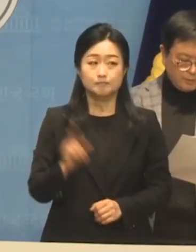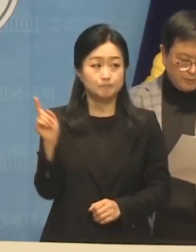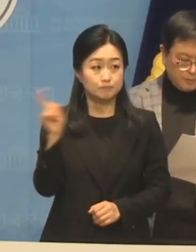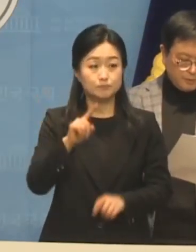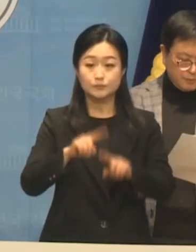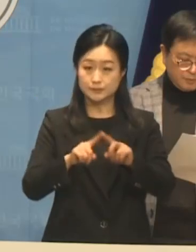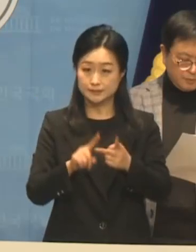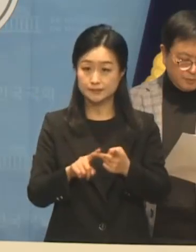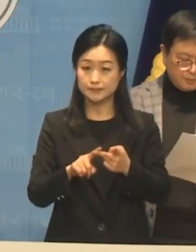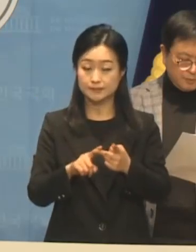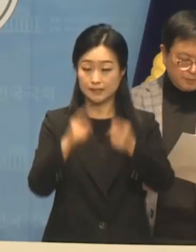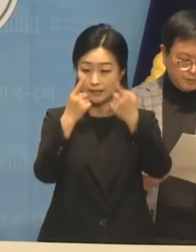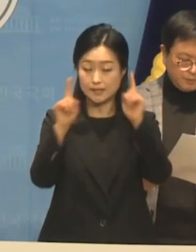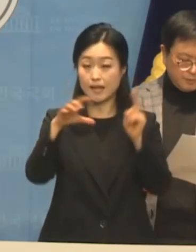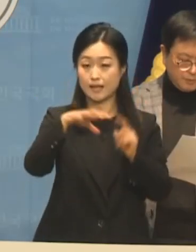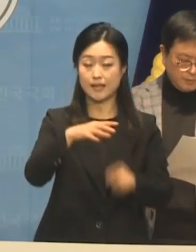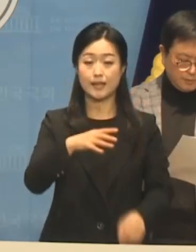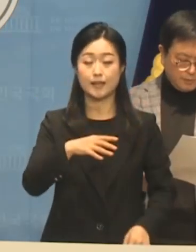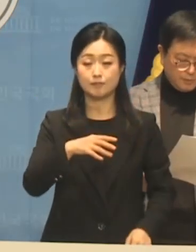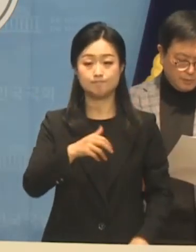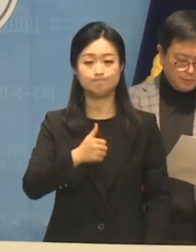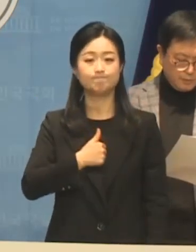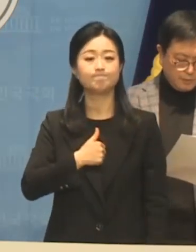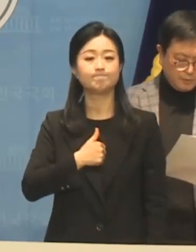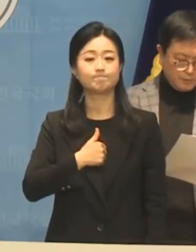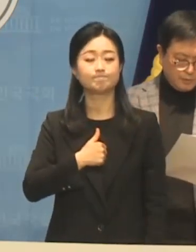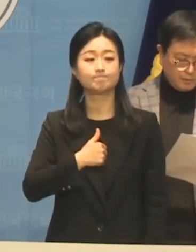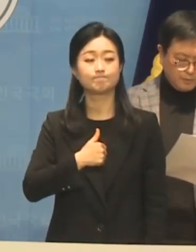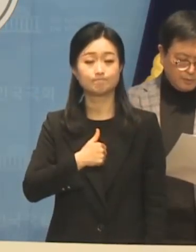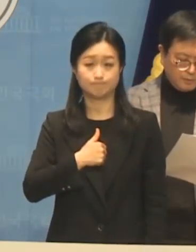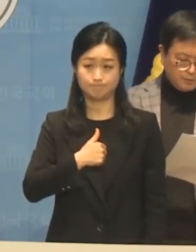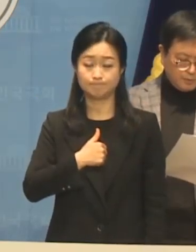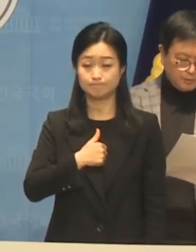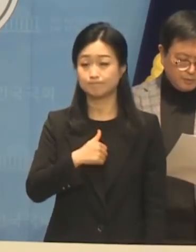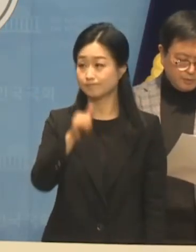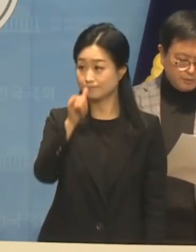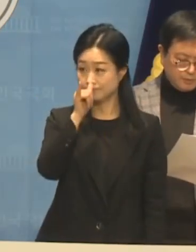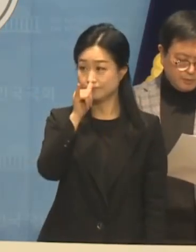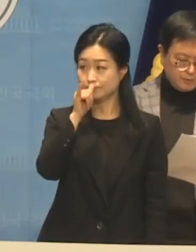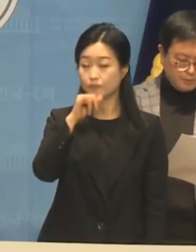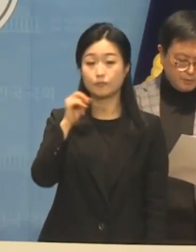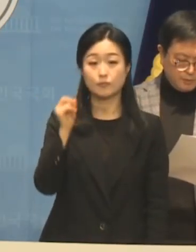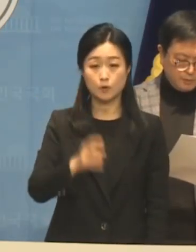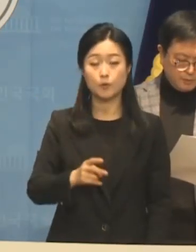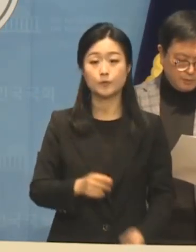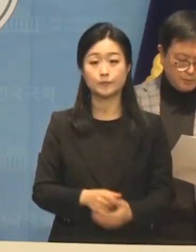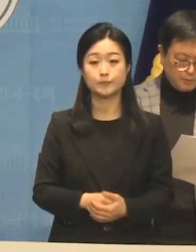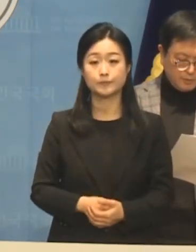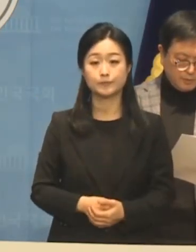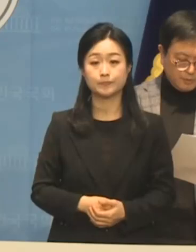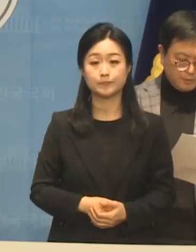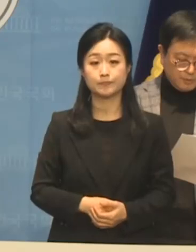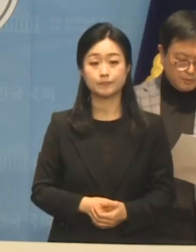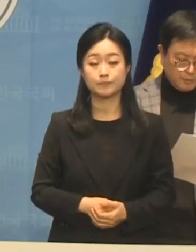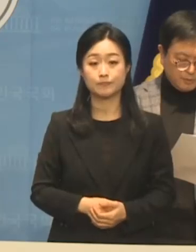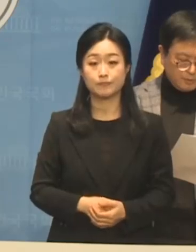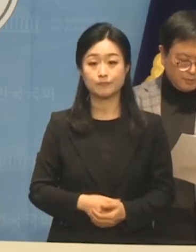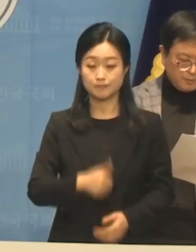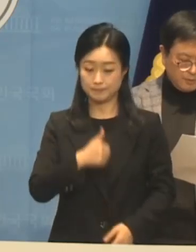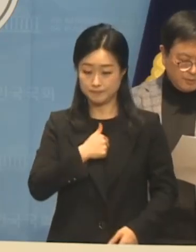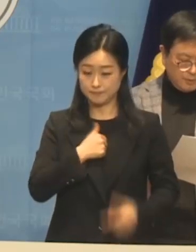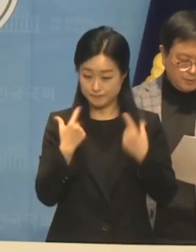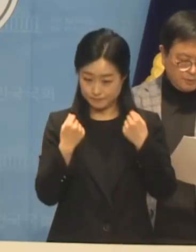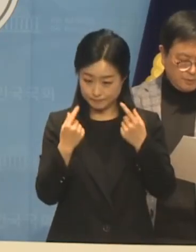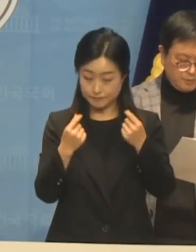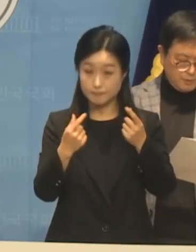경우에도 대학이 지켜야 할 최소한의 금도가 있고 그것이 유지될 때 비로소